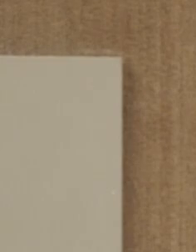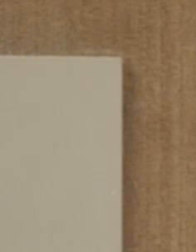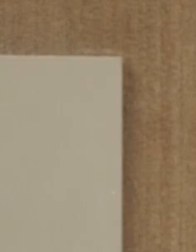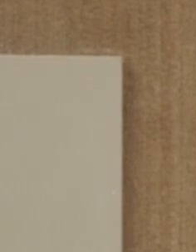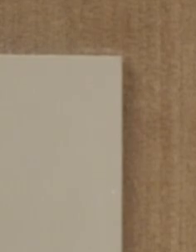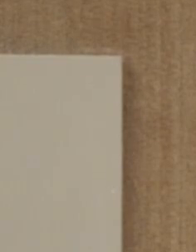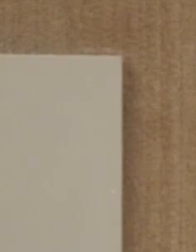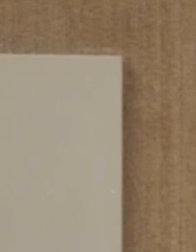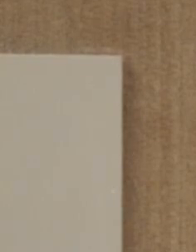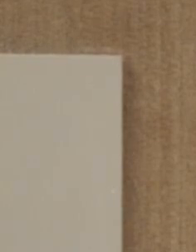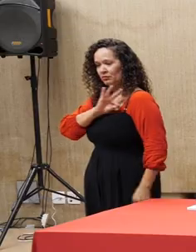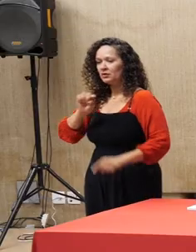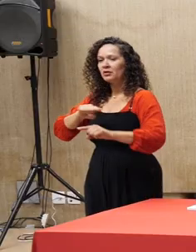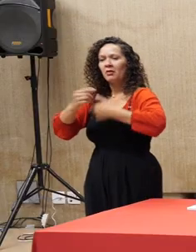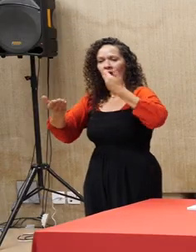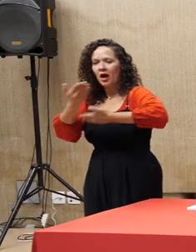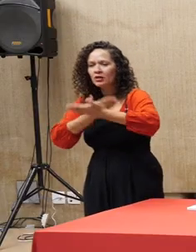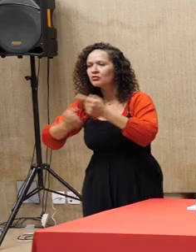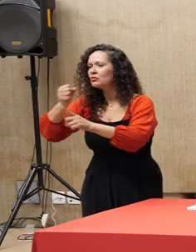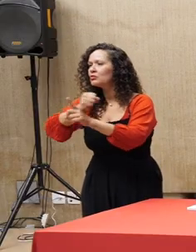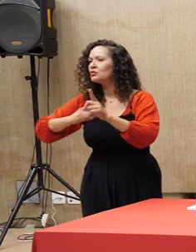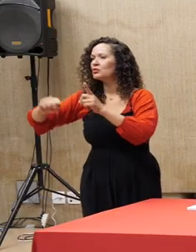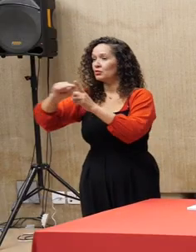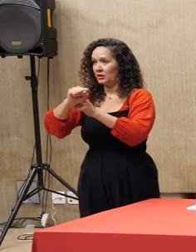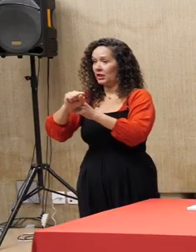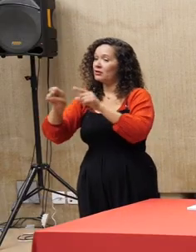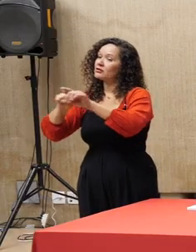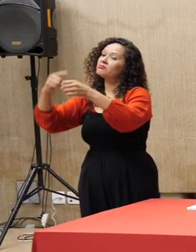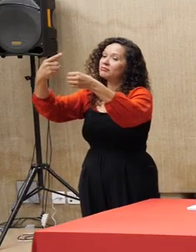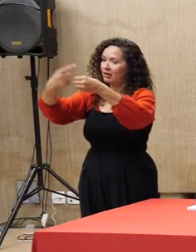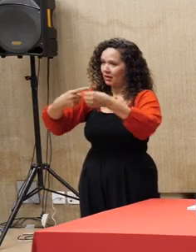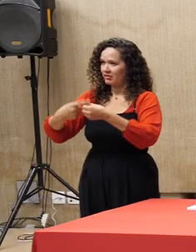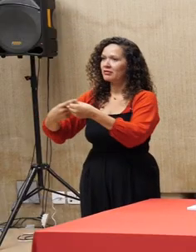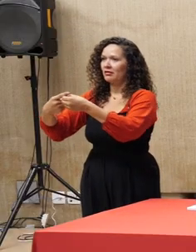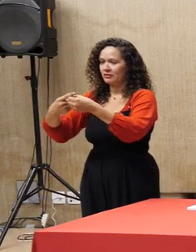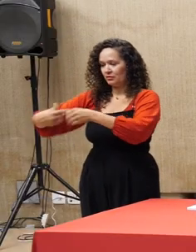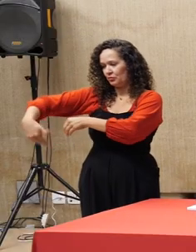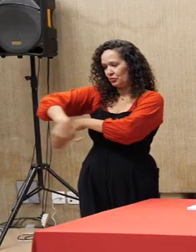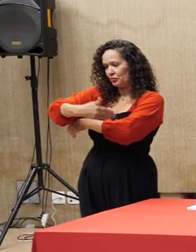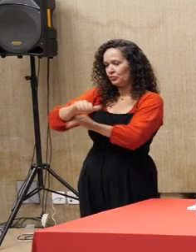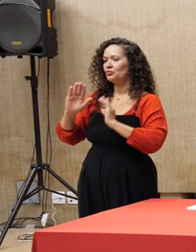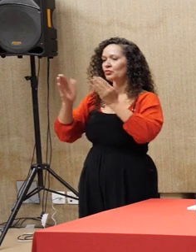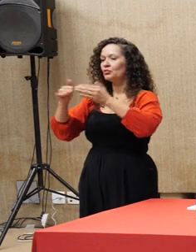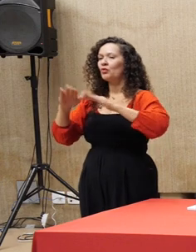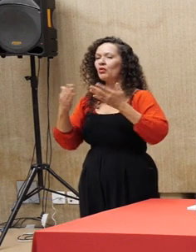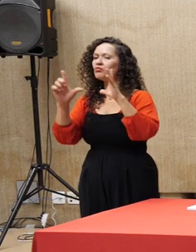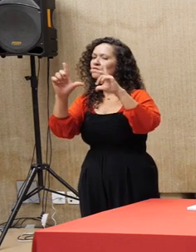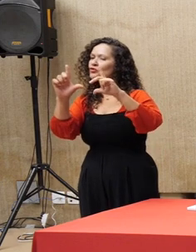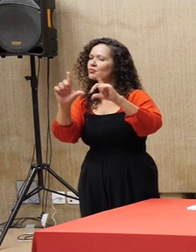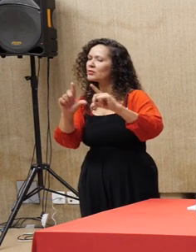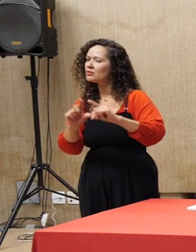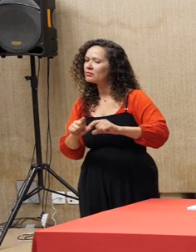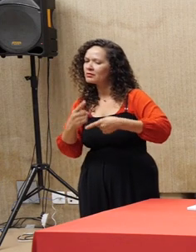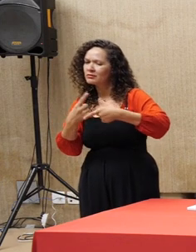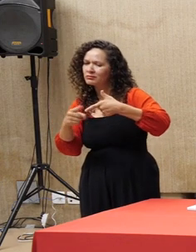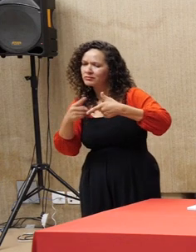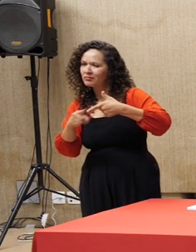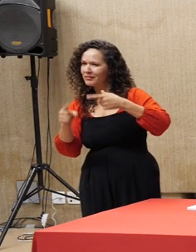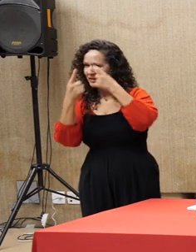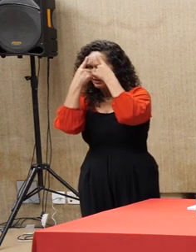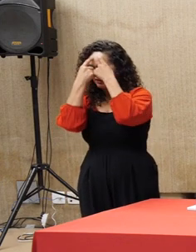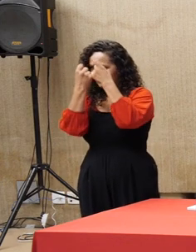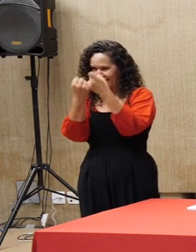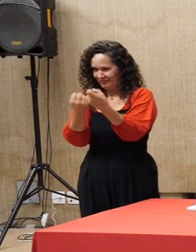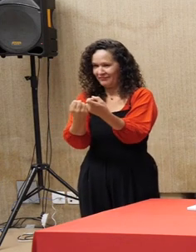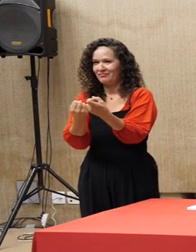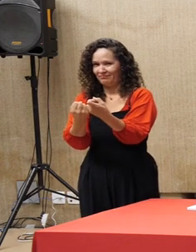ações policiais e ações sociais e urbanísticas, voltadas a diminuir os fatores de risco da